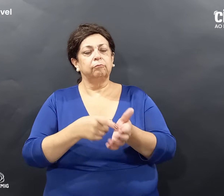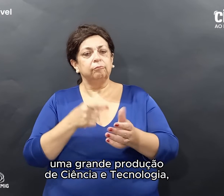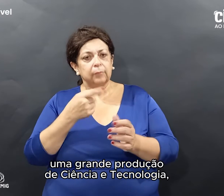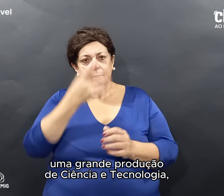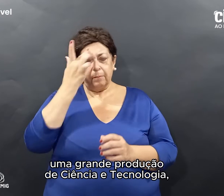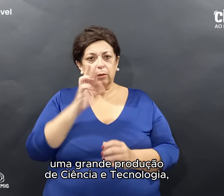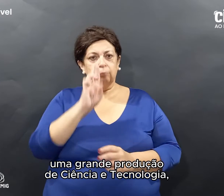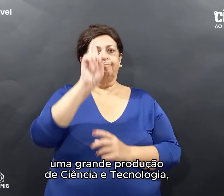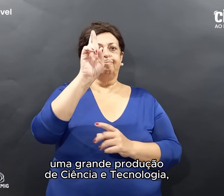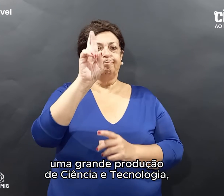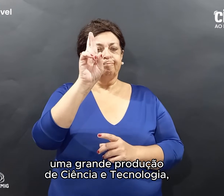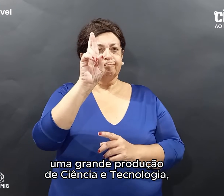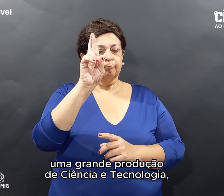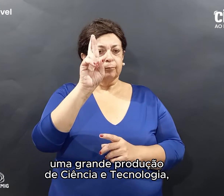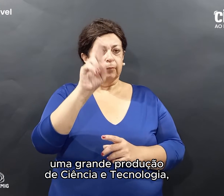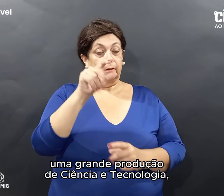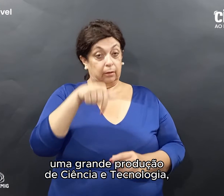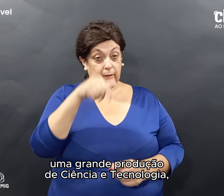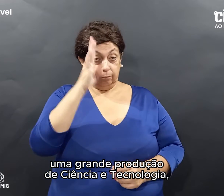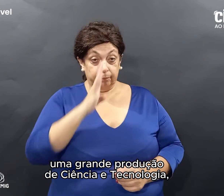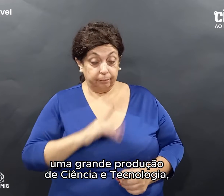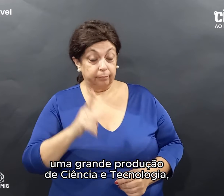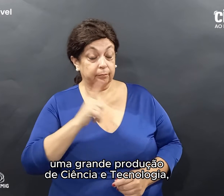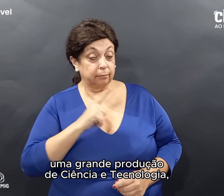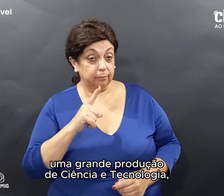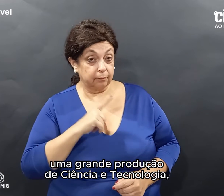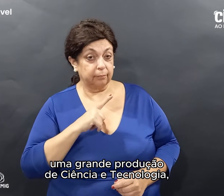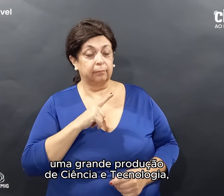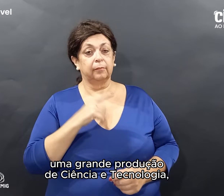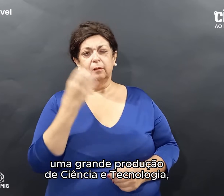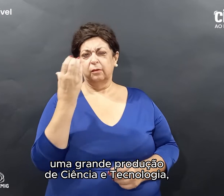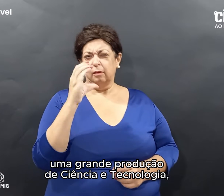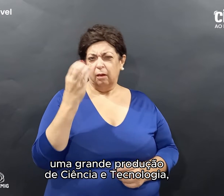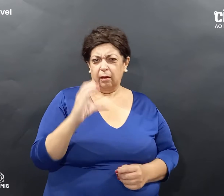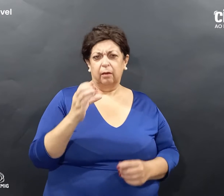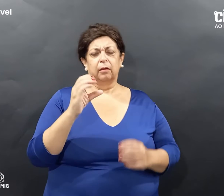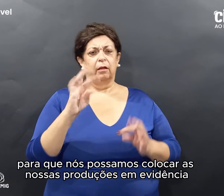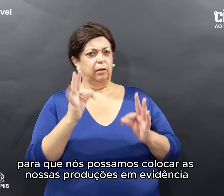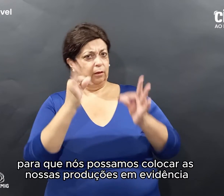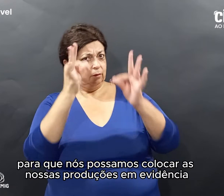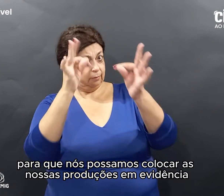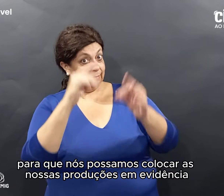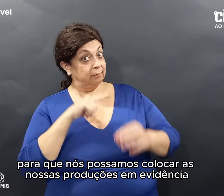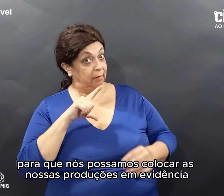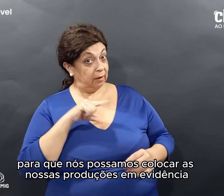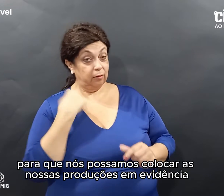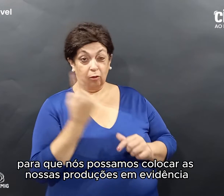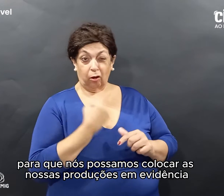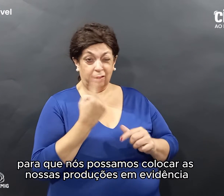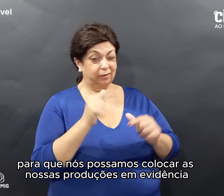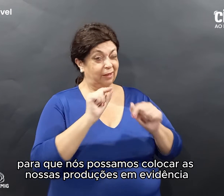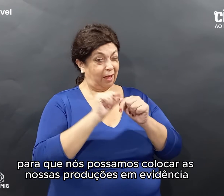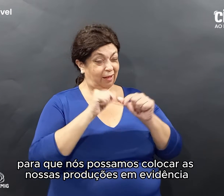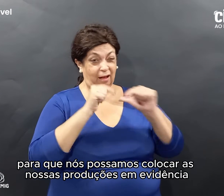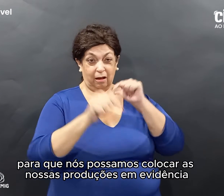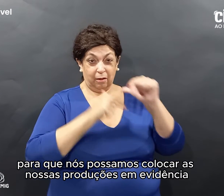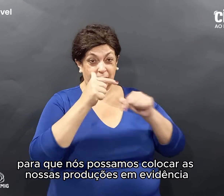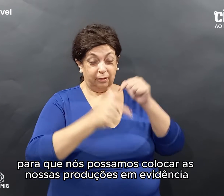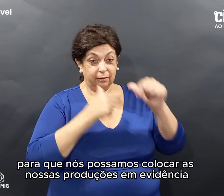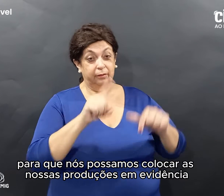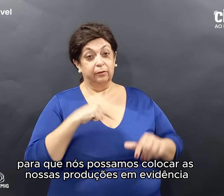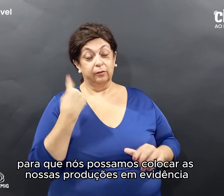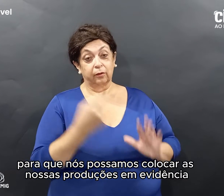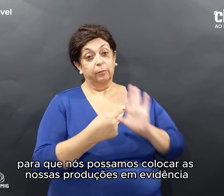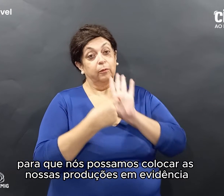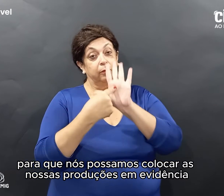possui uma grande produção, né, de ciência e tecnologia, para que nós possamos colocar as